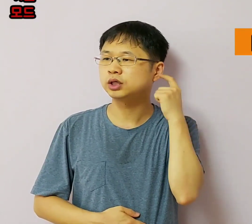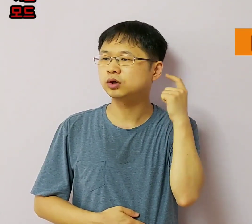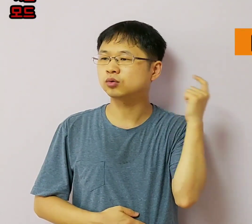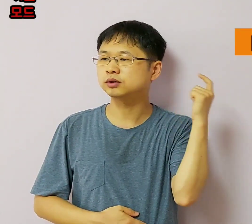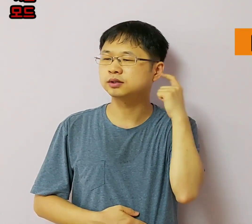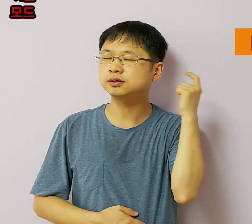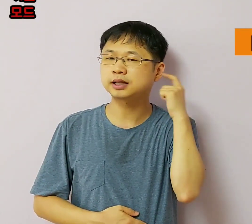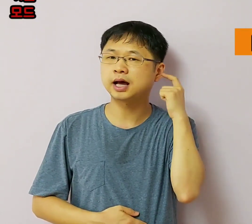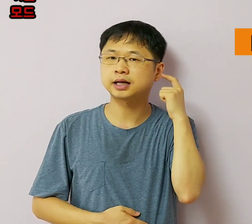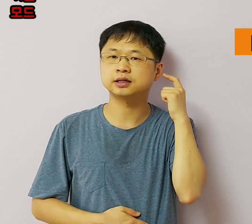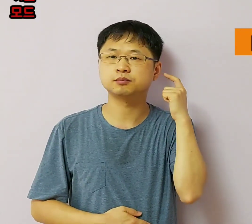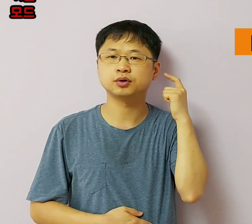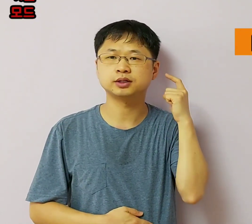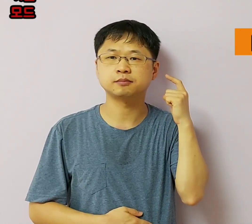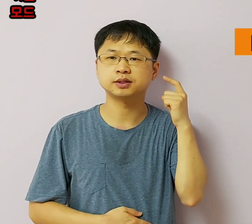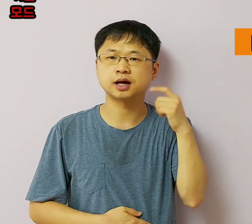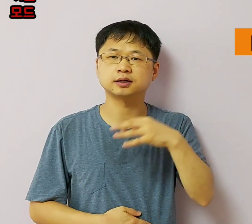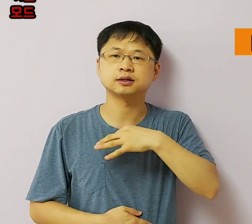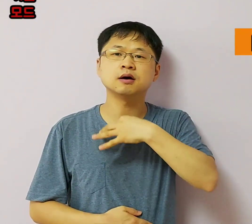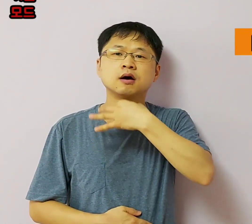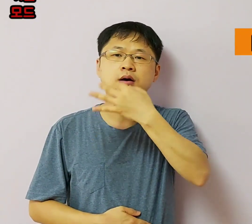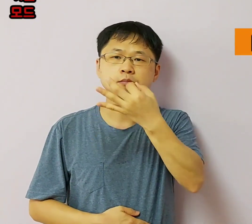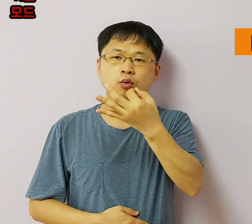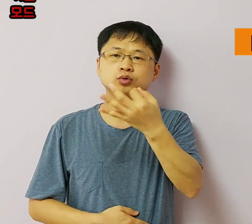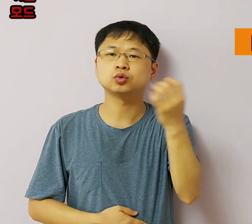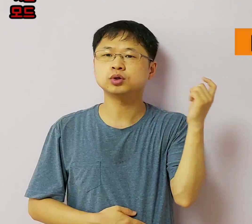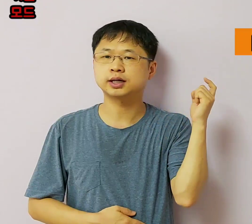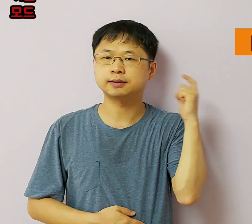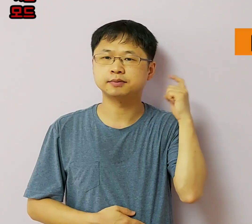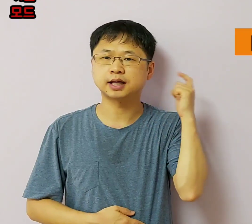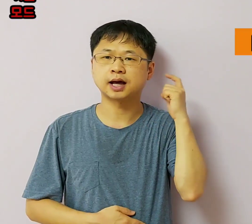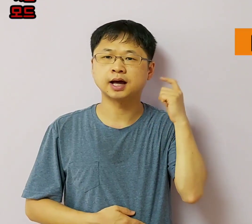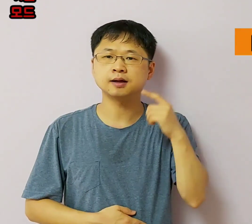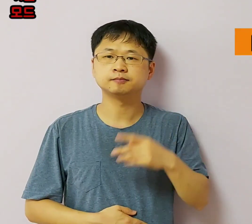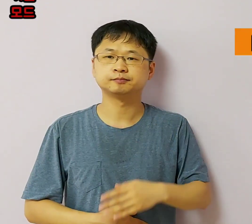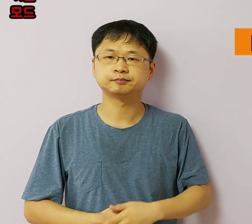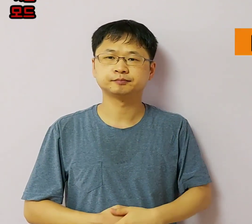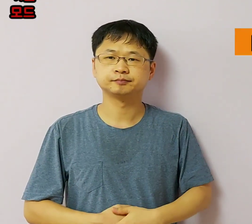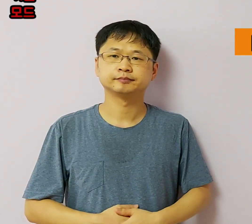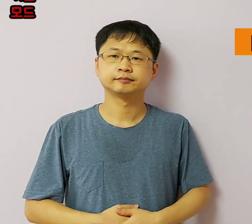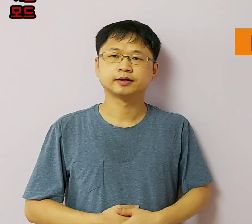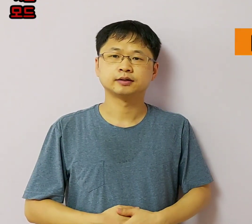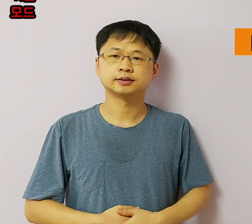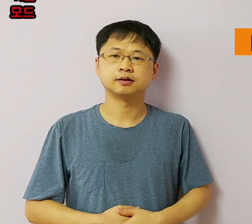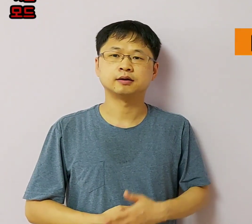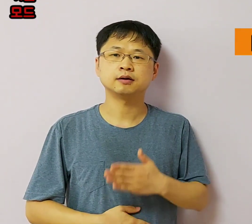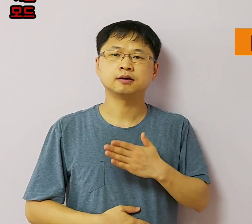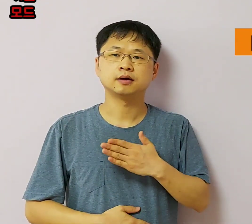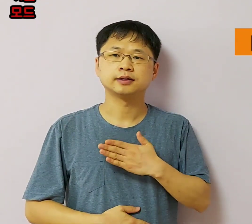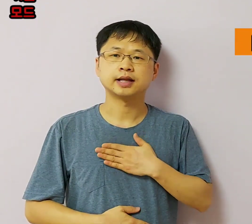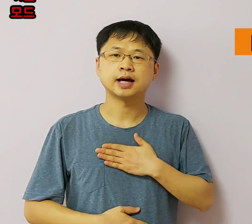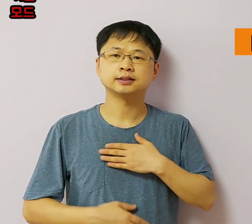소리 혹은 듣다라는 표현이 됩니다. 그래서 목소리가 됩니다. 그래서